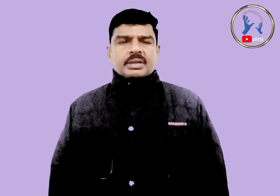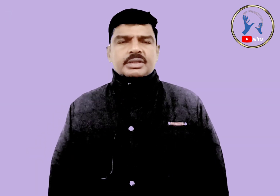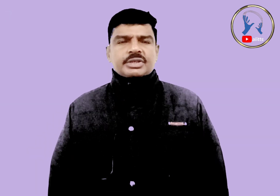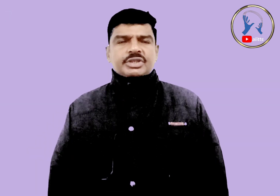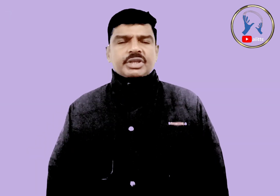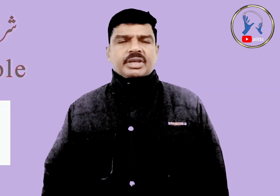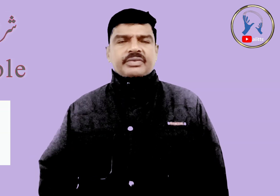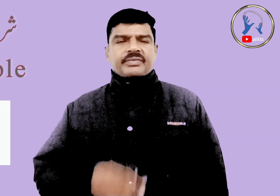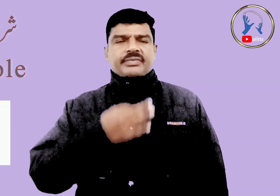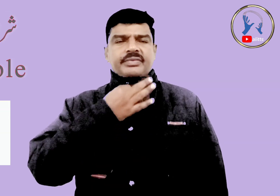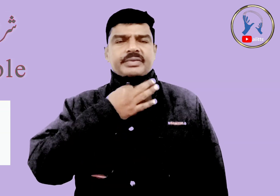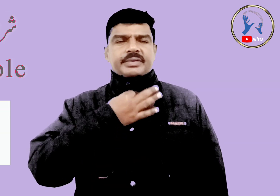शरीफ,